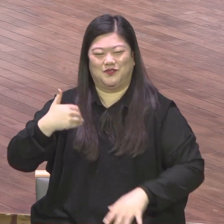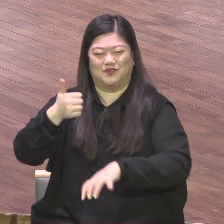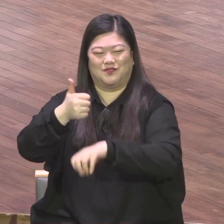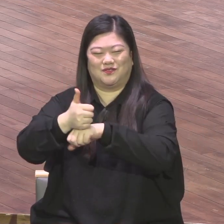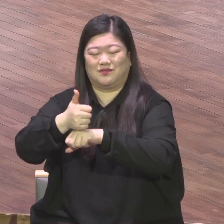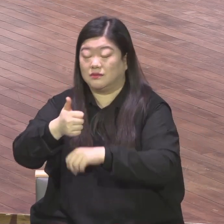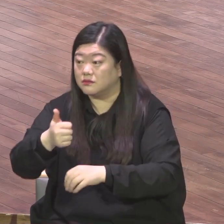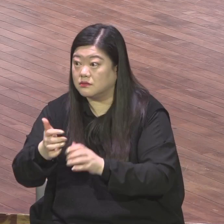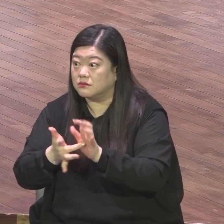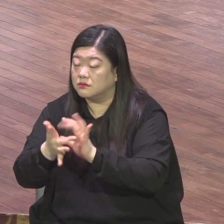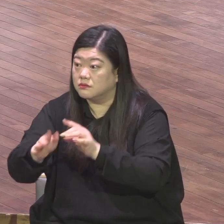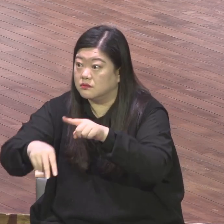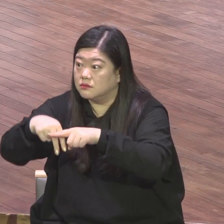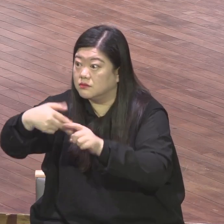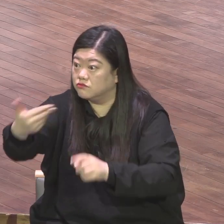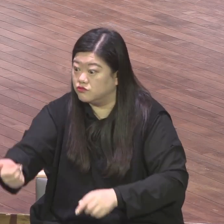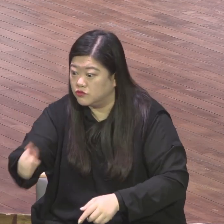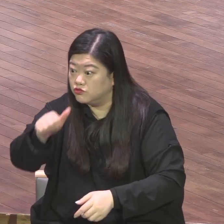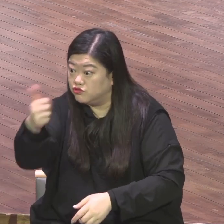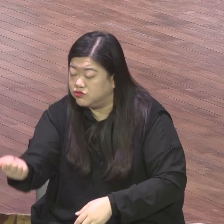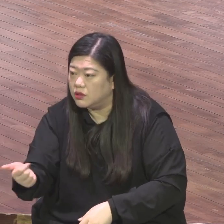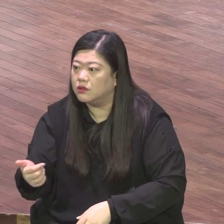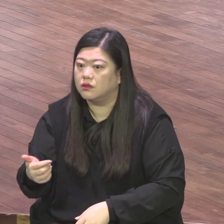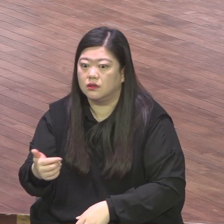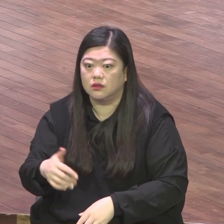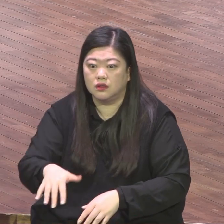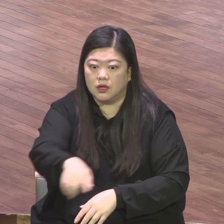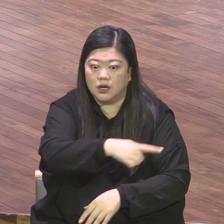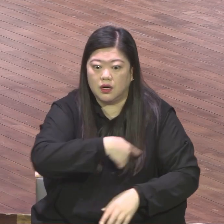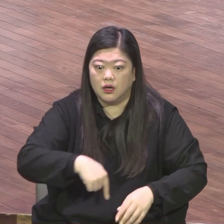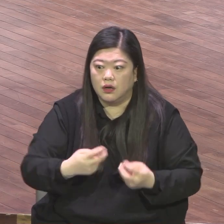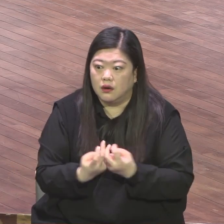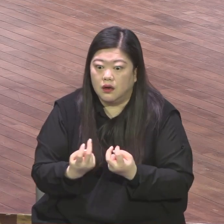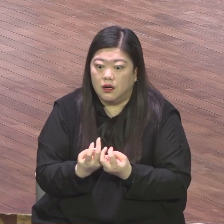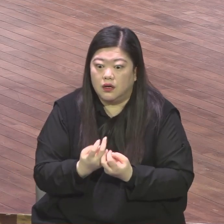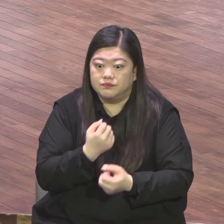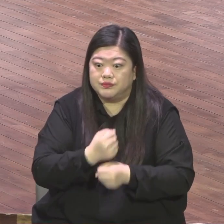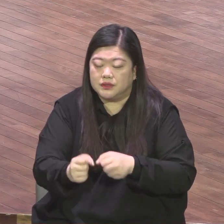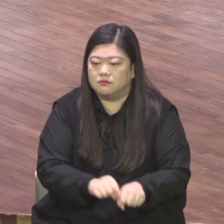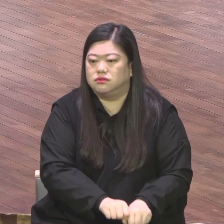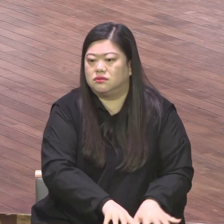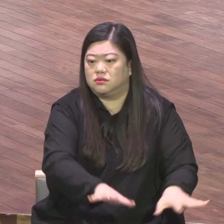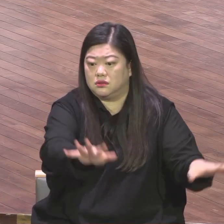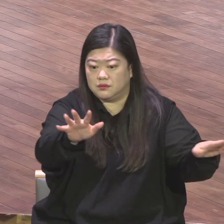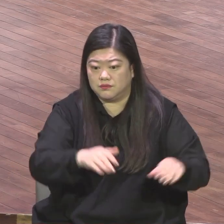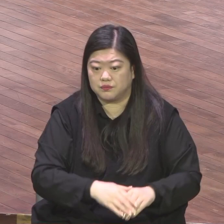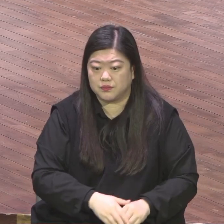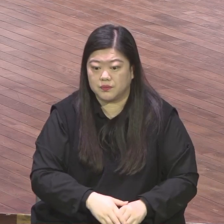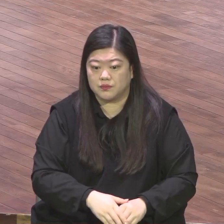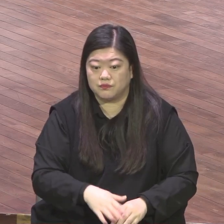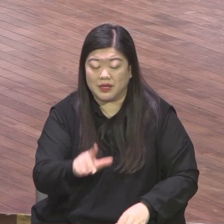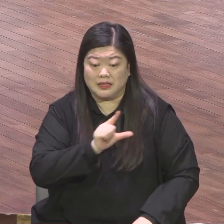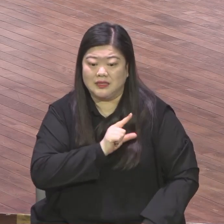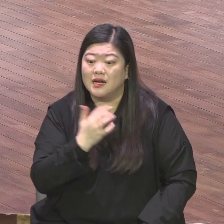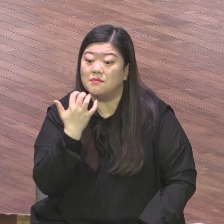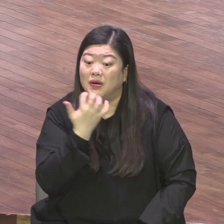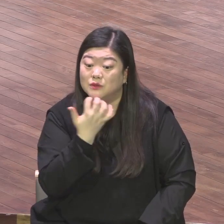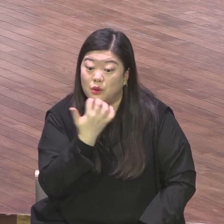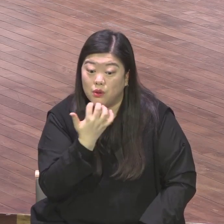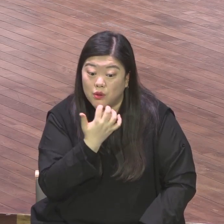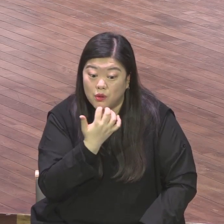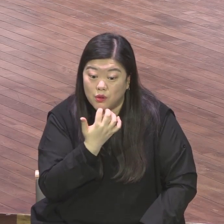가. 다 갔습니다. 특별히 이 수제자 베드로는요 그야말로 그냥 고향